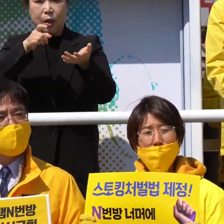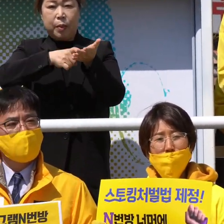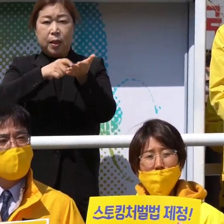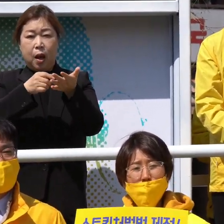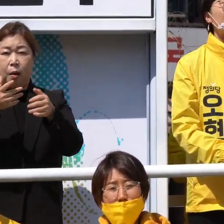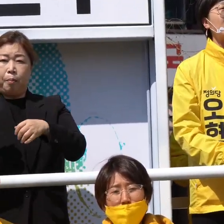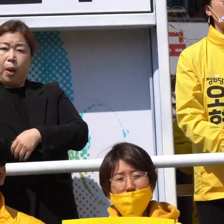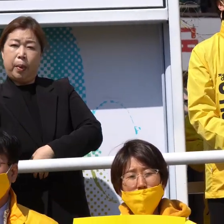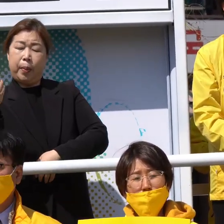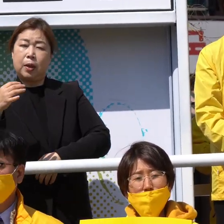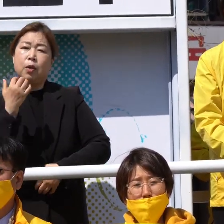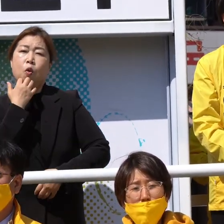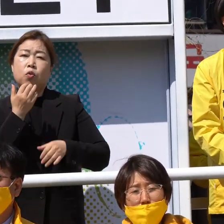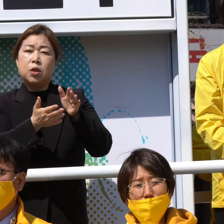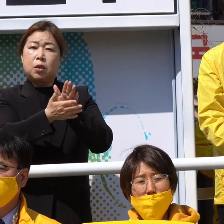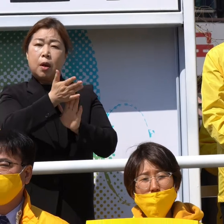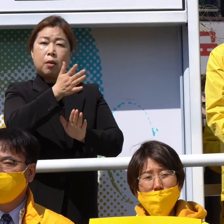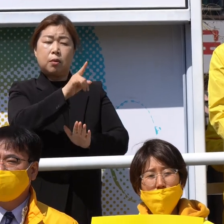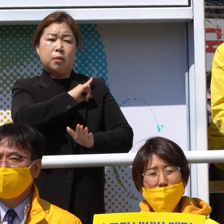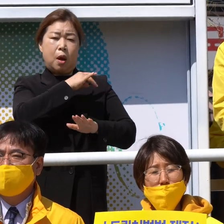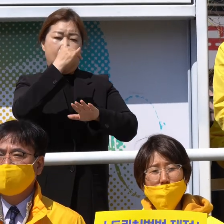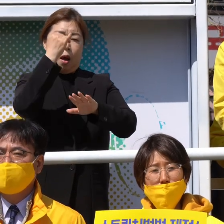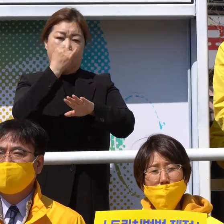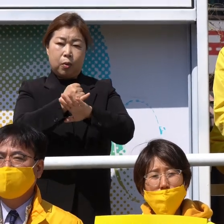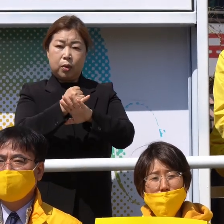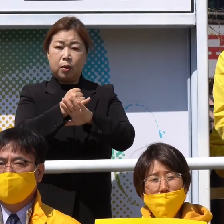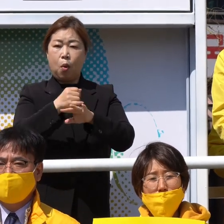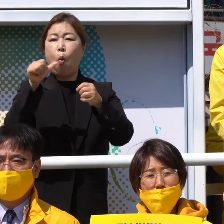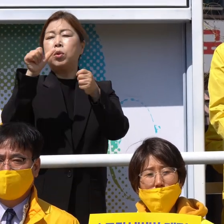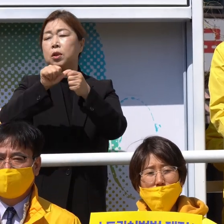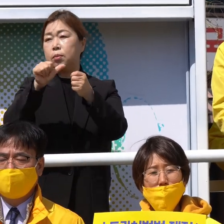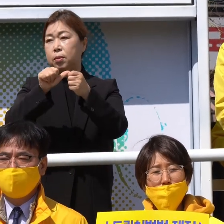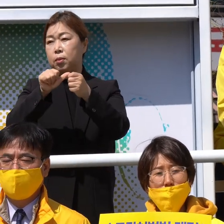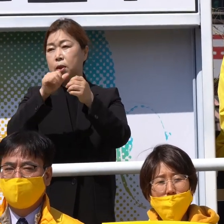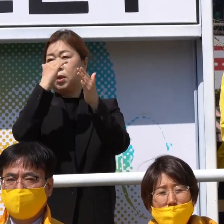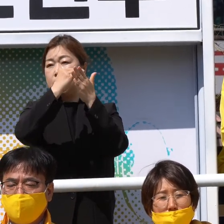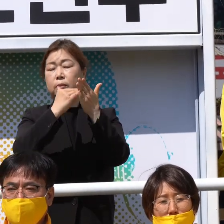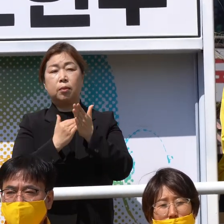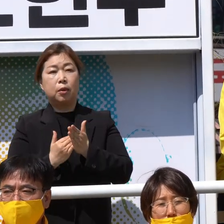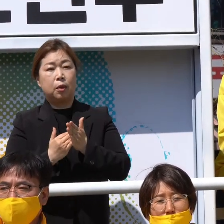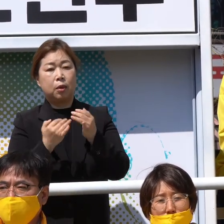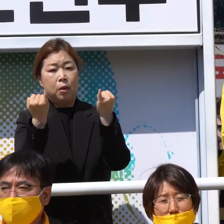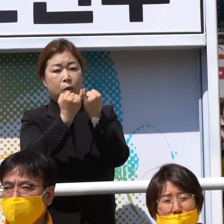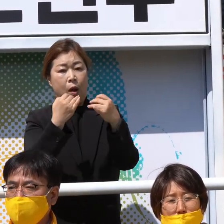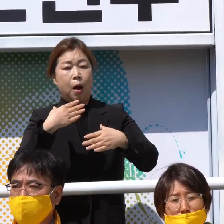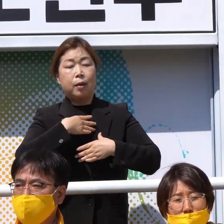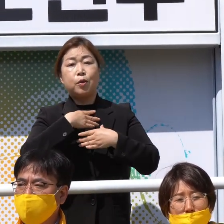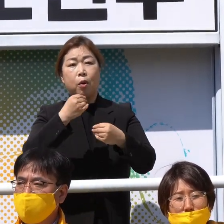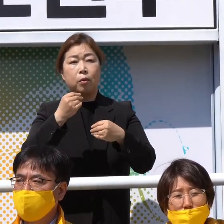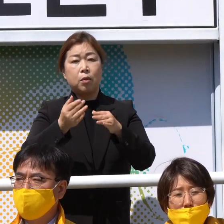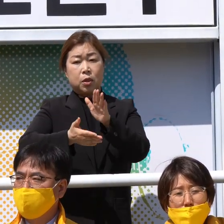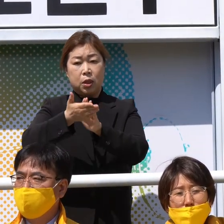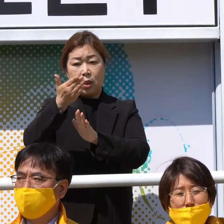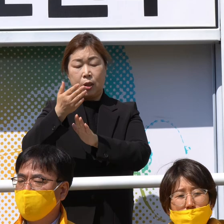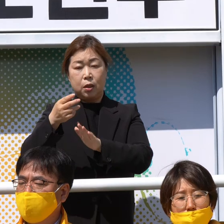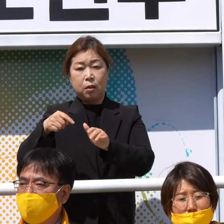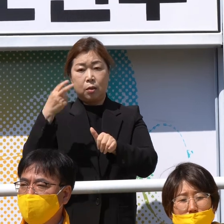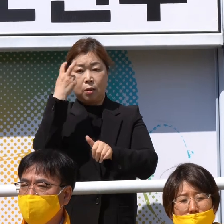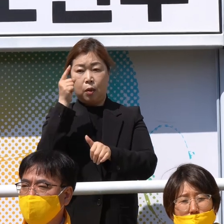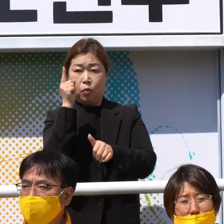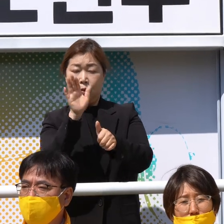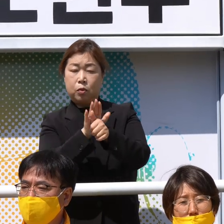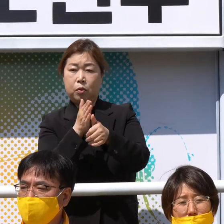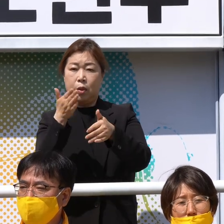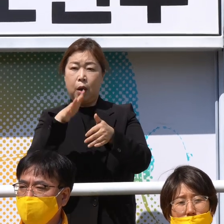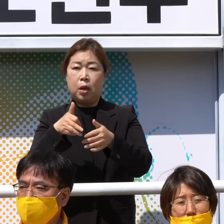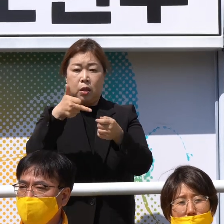비상벨은 서울시에서 최하위 등급 5등급입니다. 여성 안전을 지키겠다라고 하는데